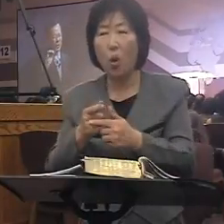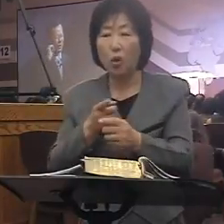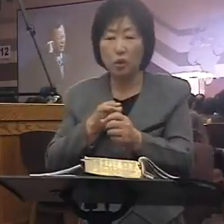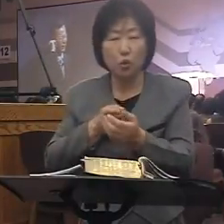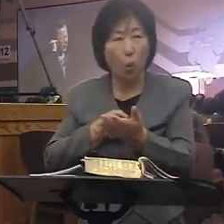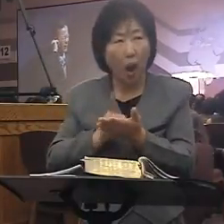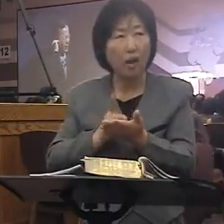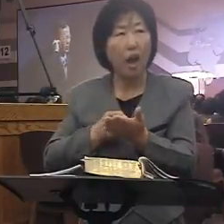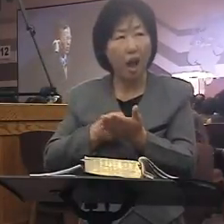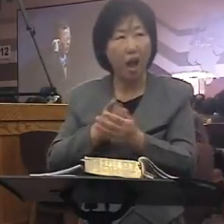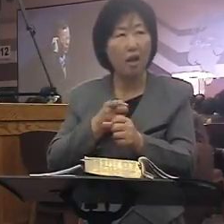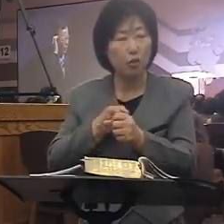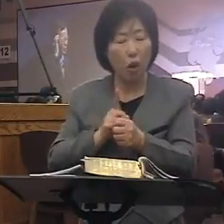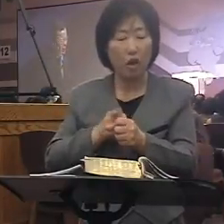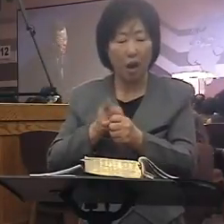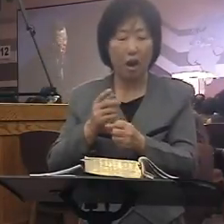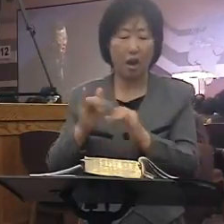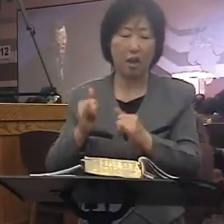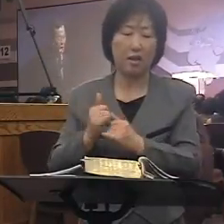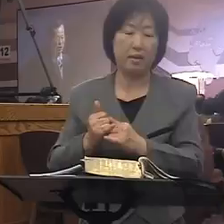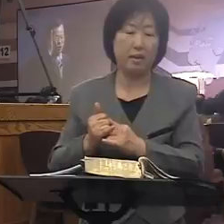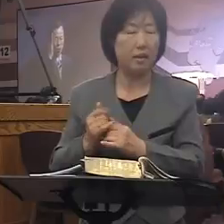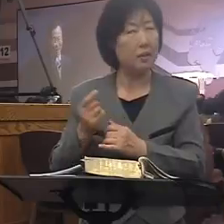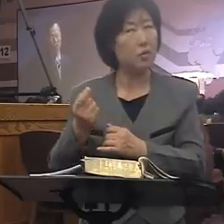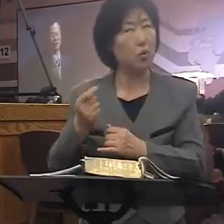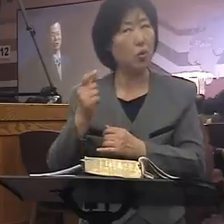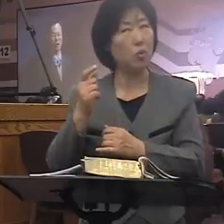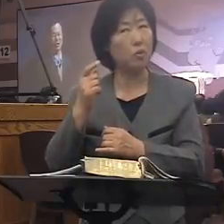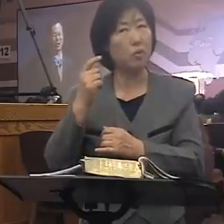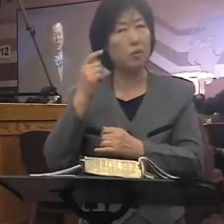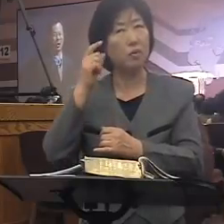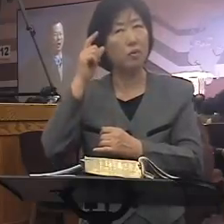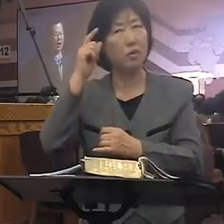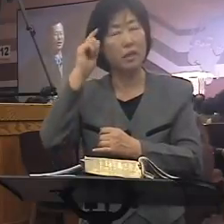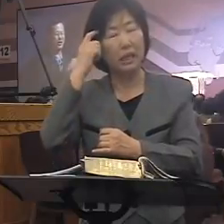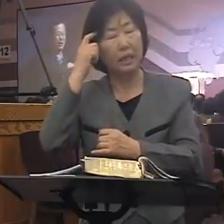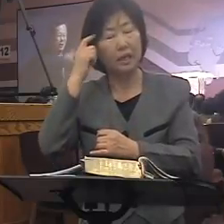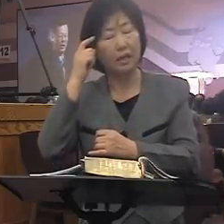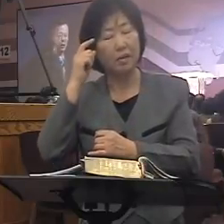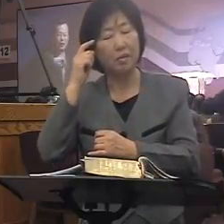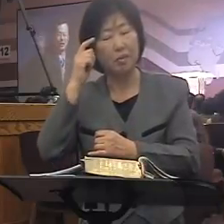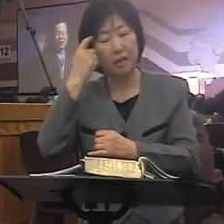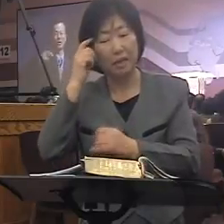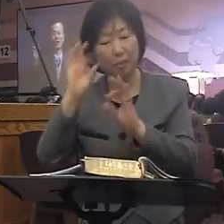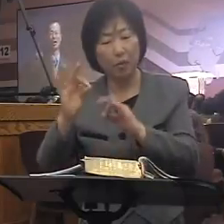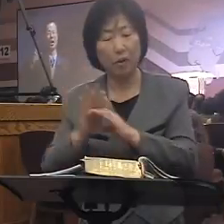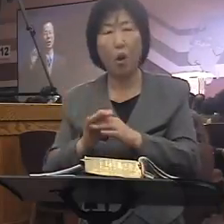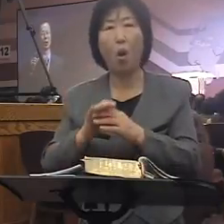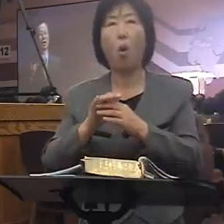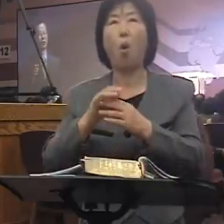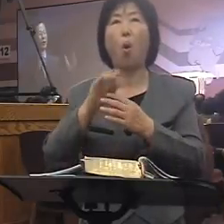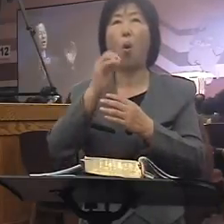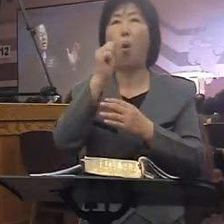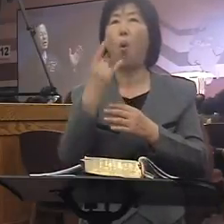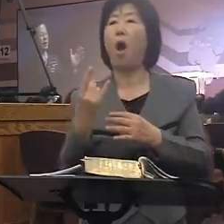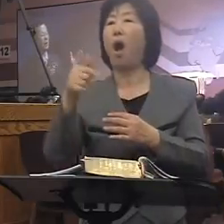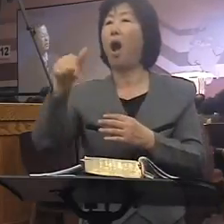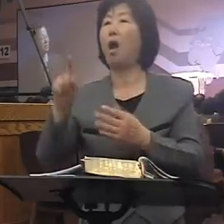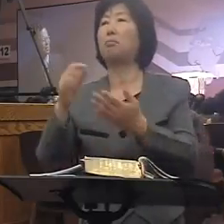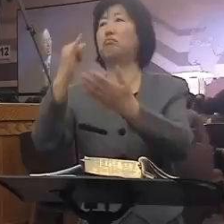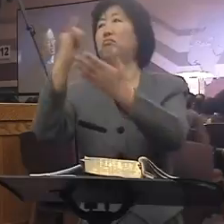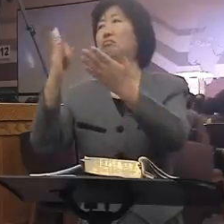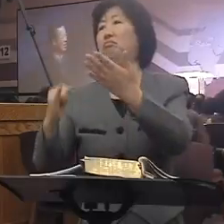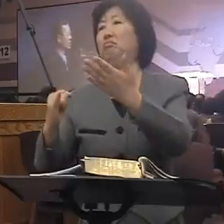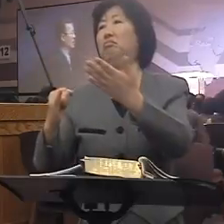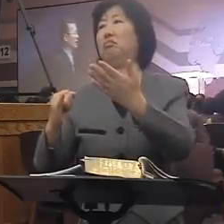화가로 생각했는데 조금 더 묵상해보니까 조각가더라. 조각가. 화가는 그냥 쫙 없는 데서 그리는, 조각은 원래 있는 내